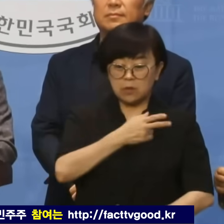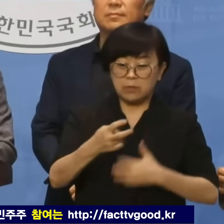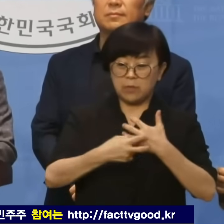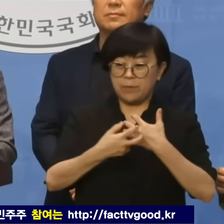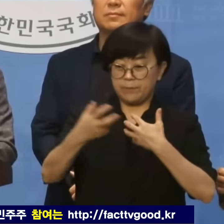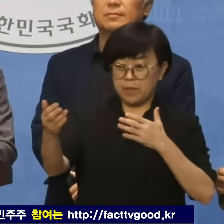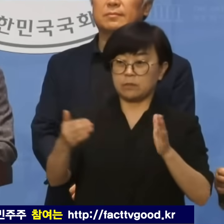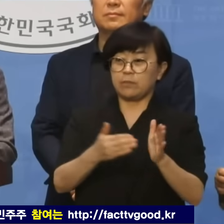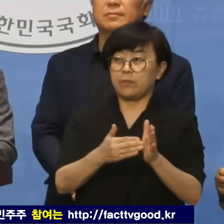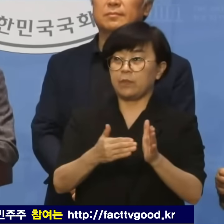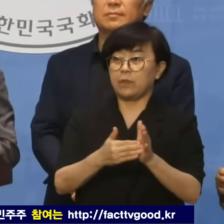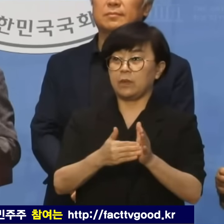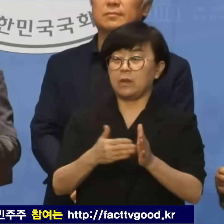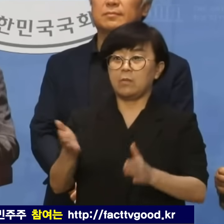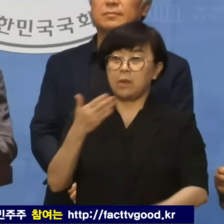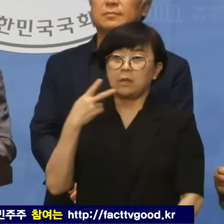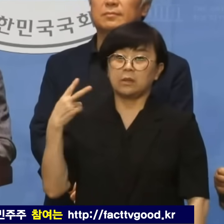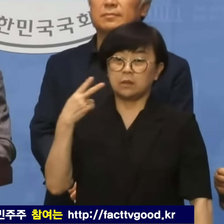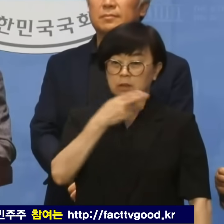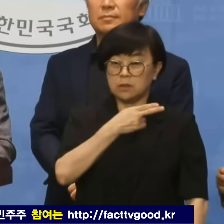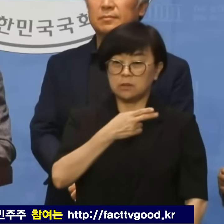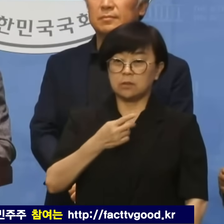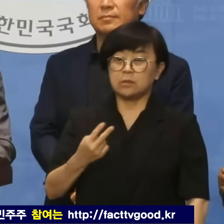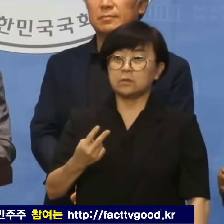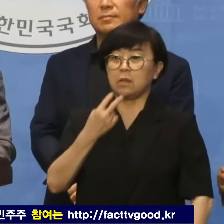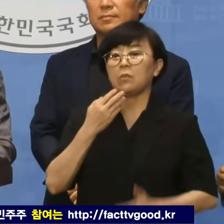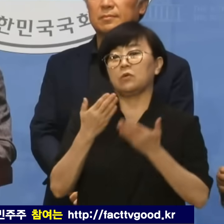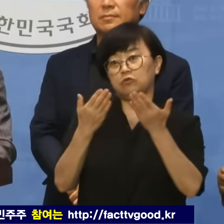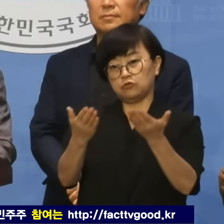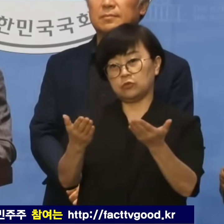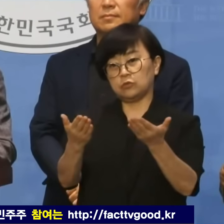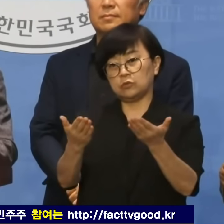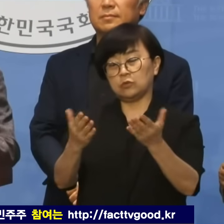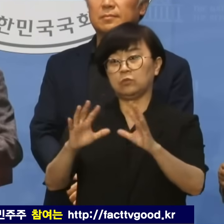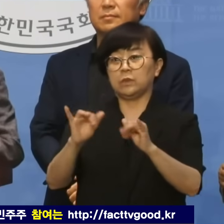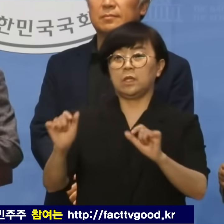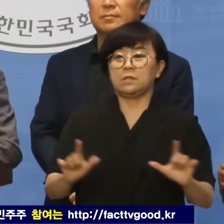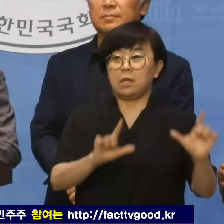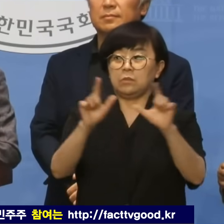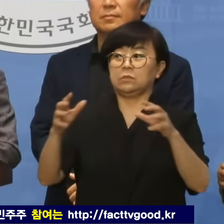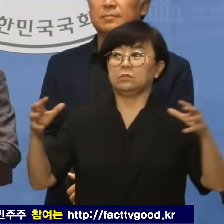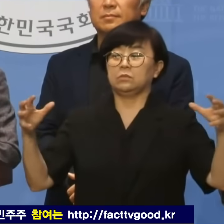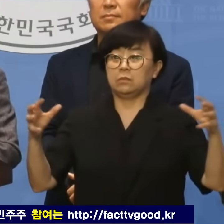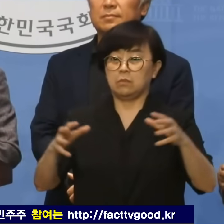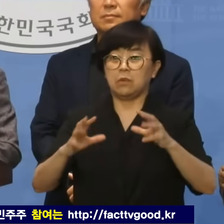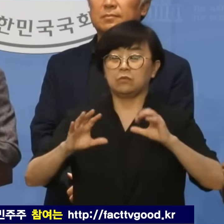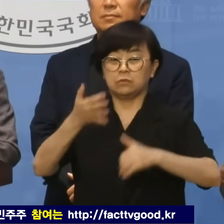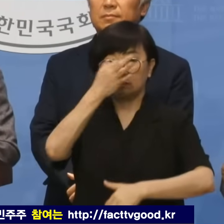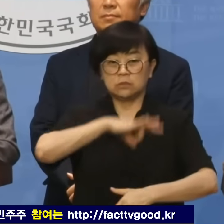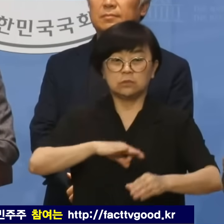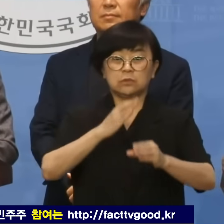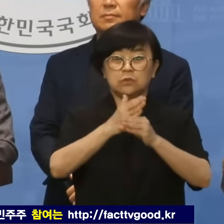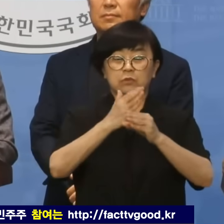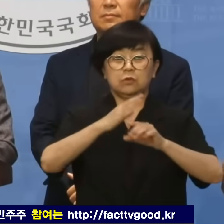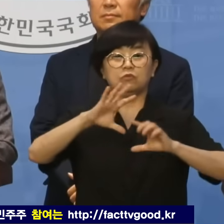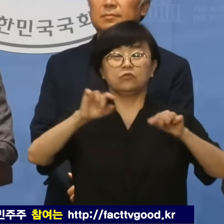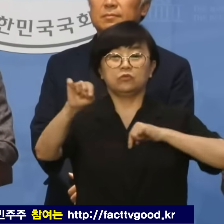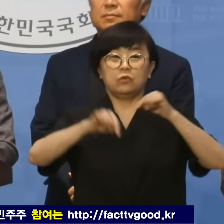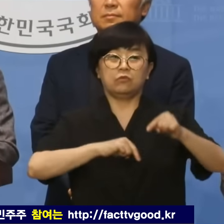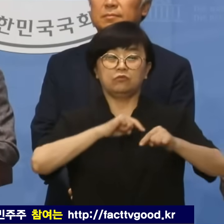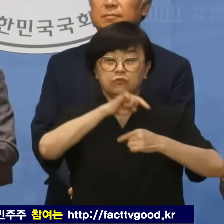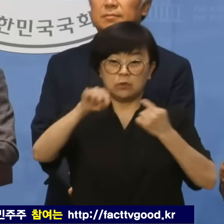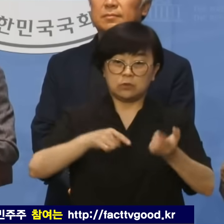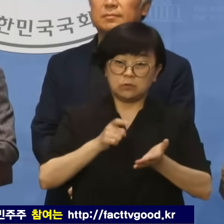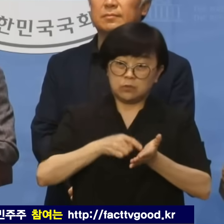이송되었습니다. 곡기를 끊고 목숨을 걸고 민생과 통합 그리고 국익 중심의 국정 운영을